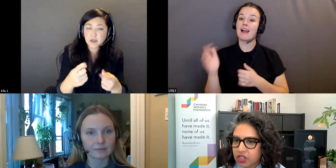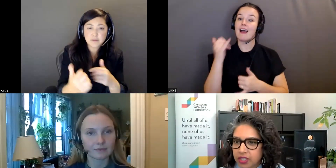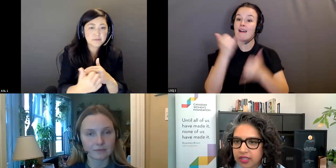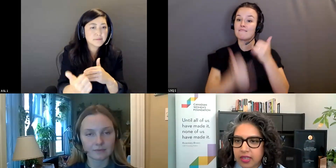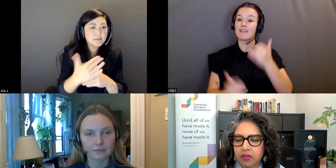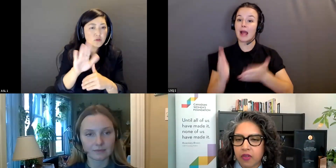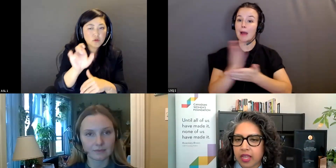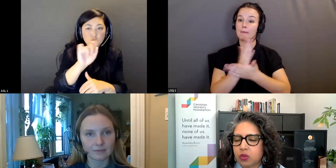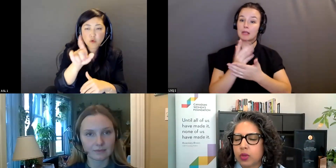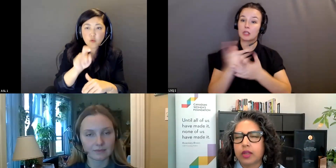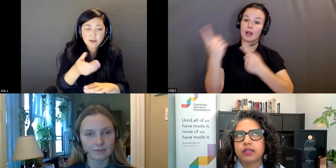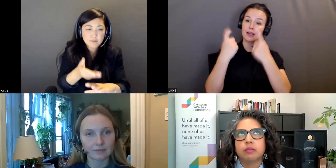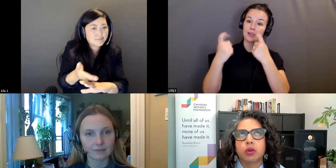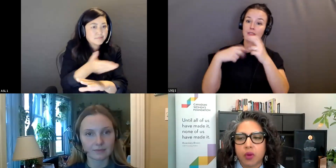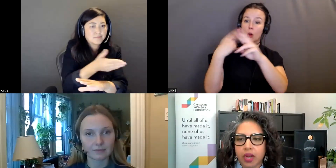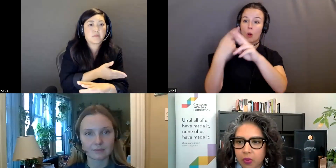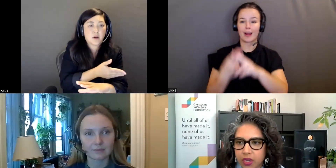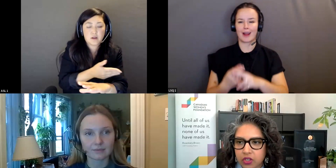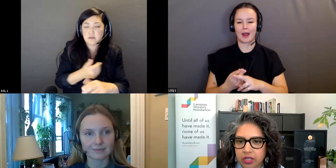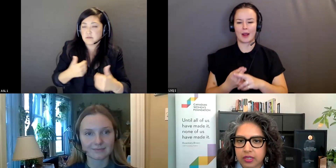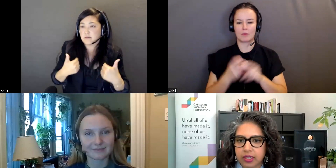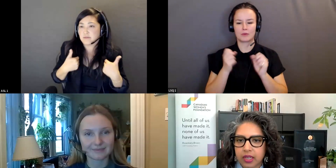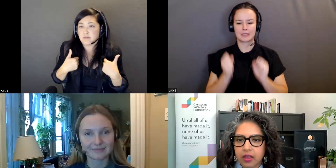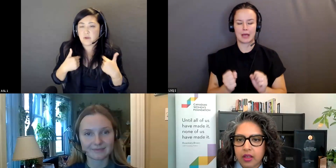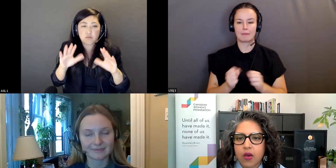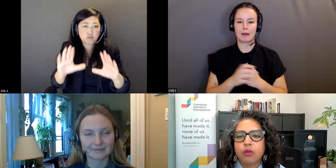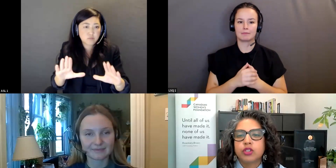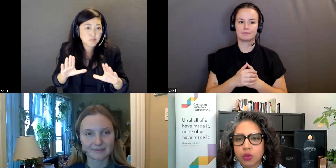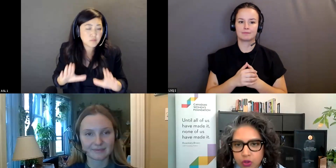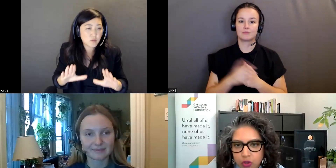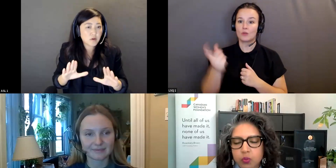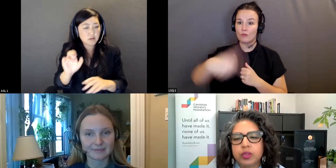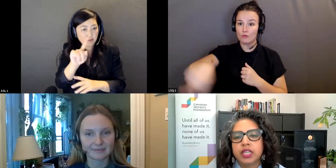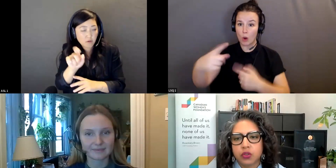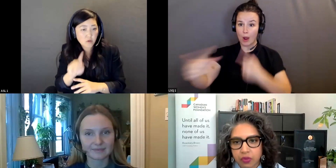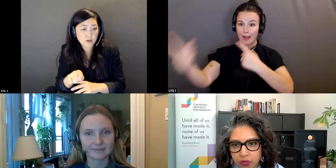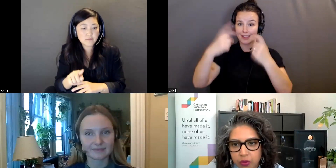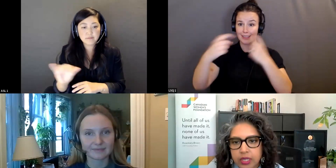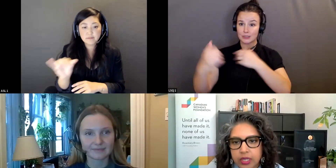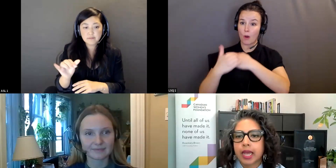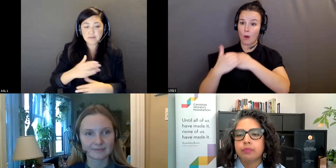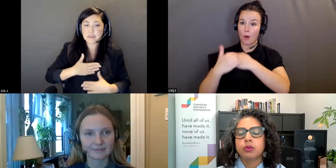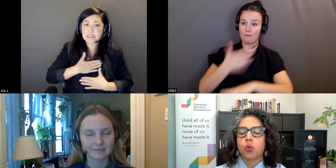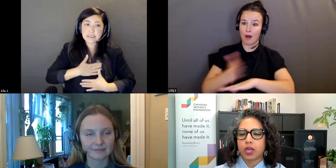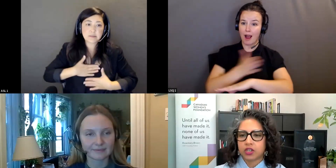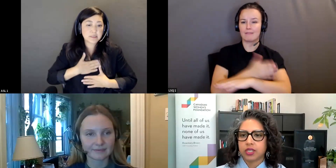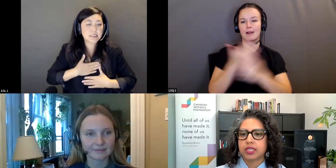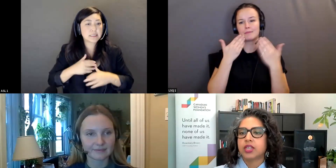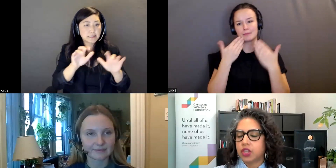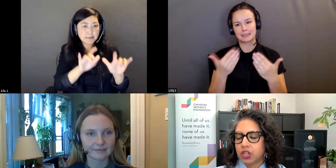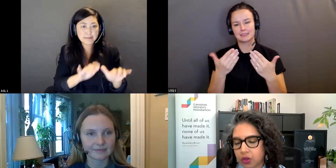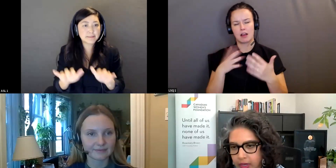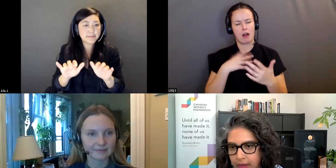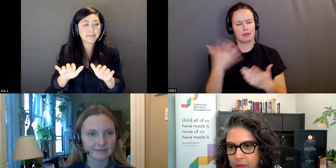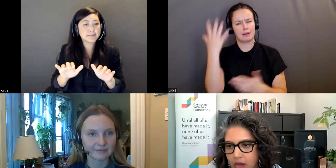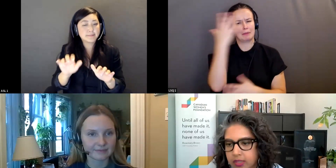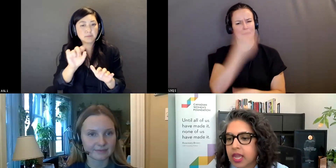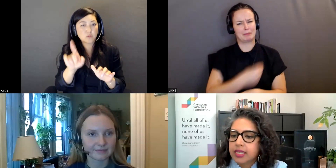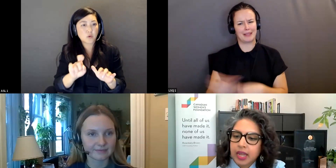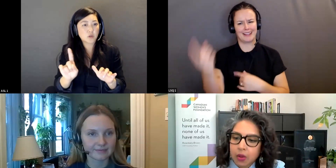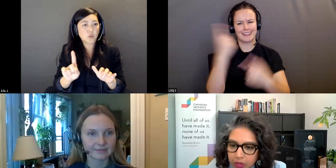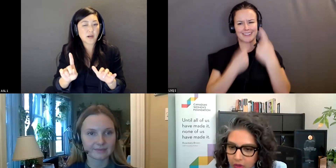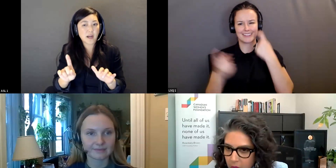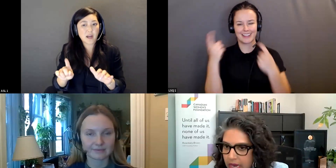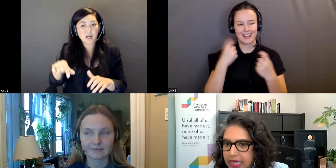un peu plus tard. Merci beaucoup d'avoir envoyé vos questions à l'avance. Nous avons des questions formidables.